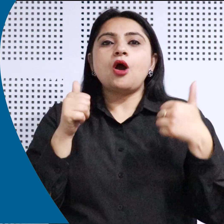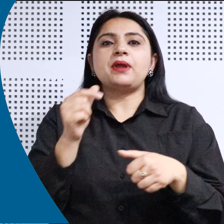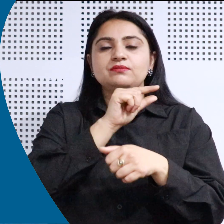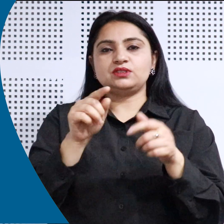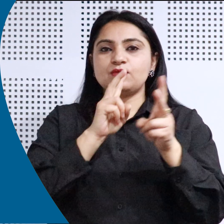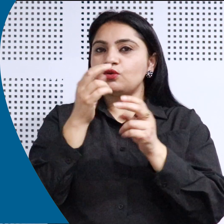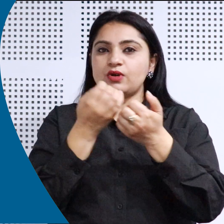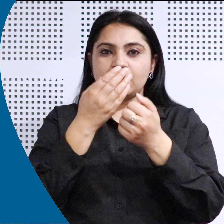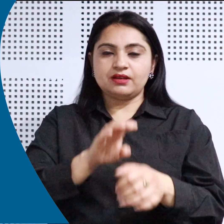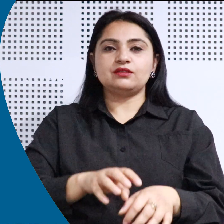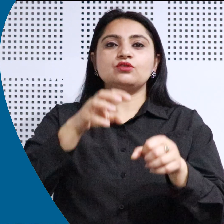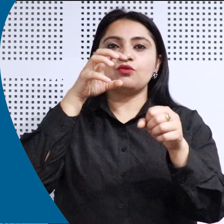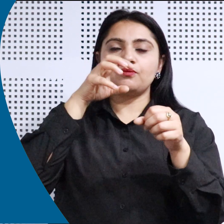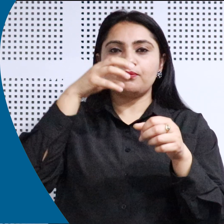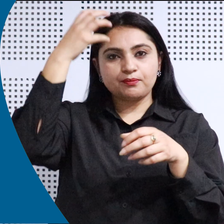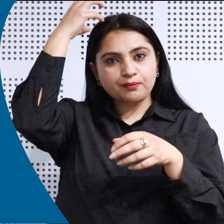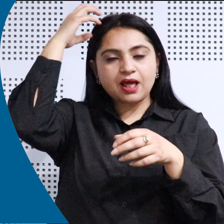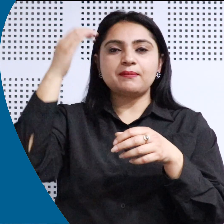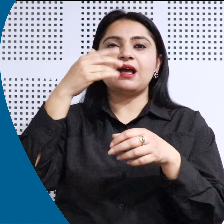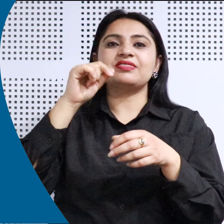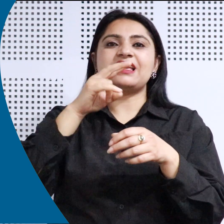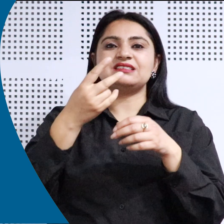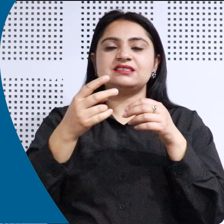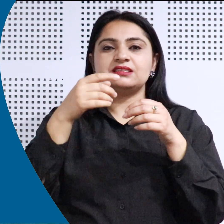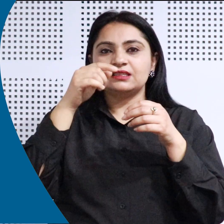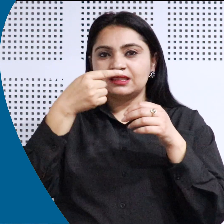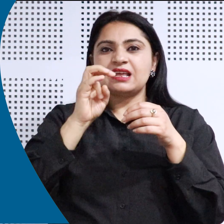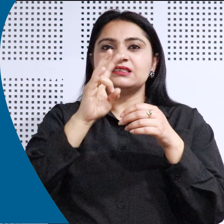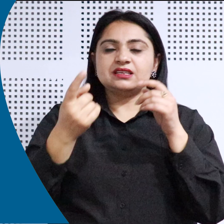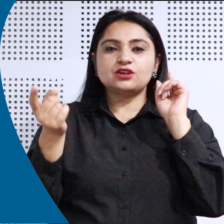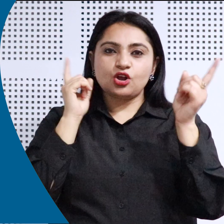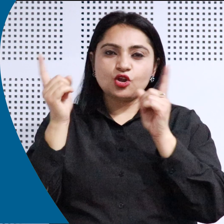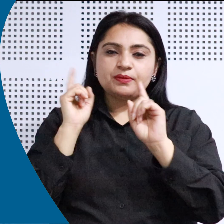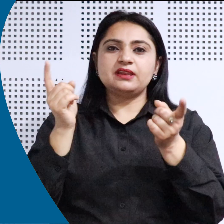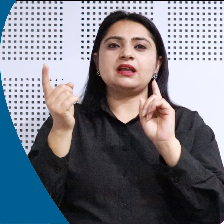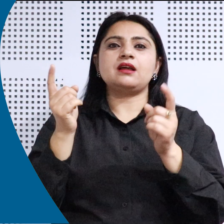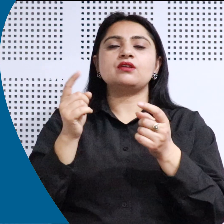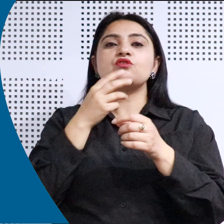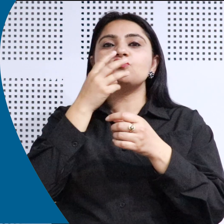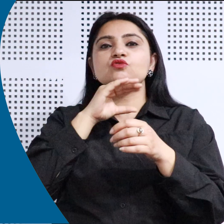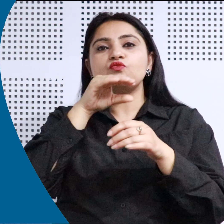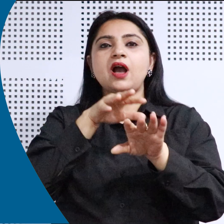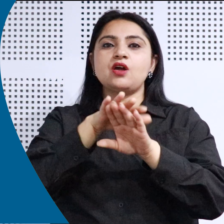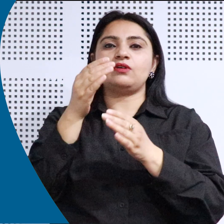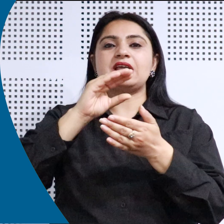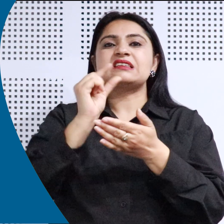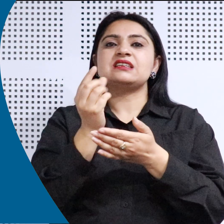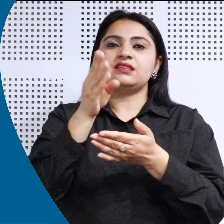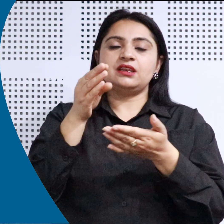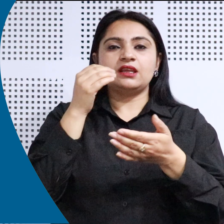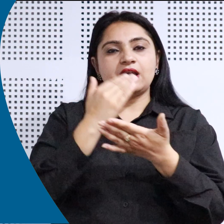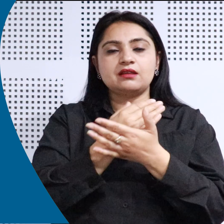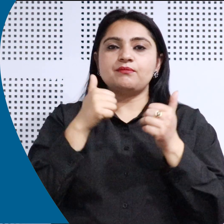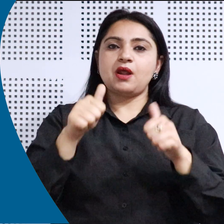भने पाल्पामा तानसेन नगरपालिकाले उद्यमी युवाका लागि जमानत बसेर कर्जा दिने कार्यक्रम प्रभावकारी भएको अनुभव